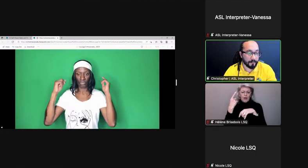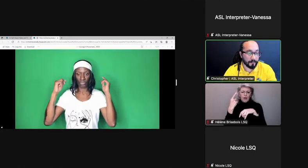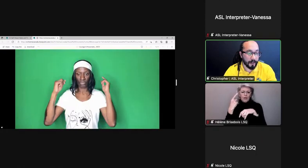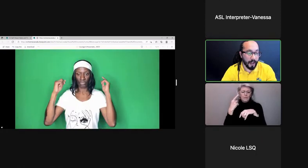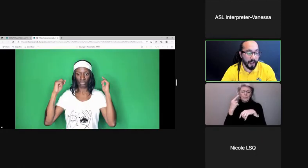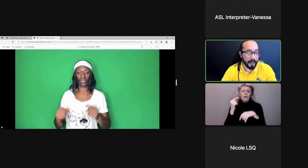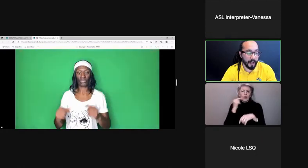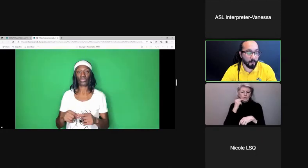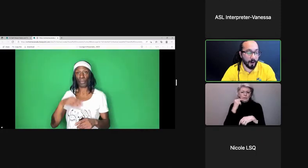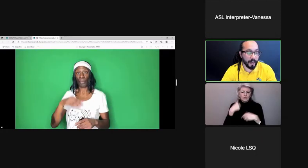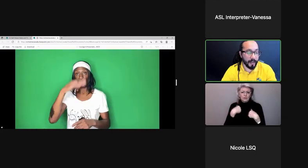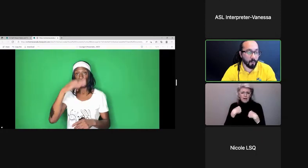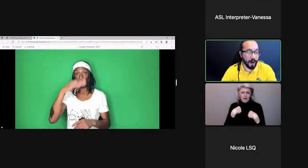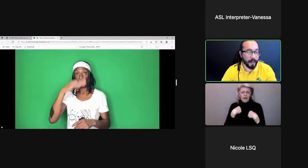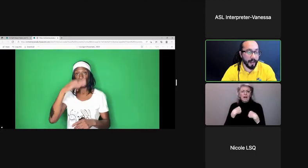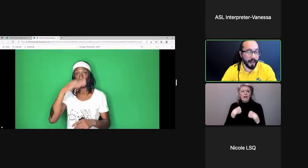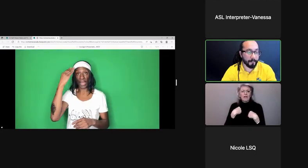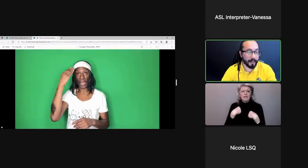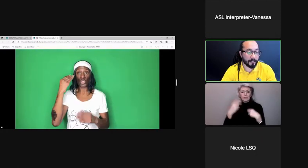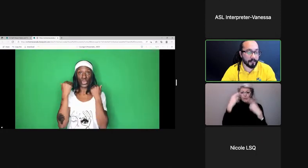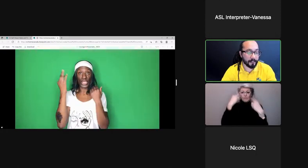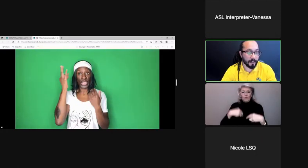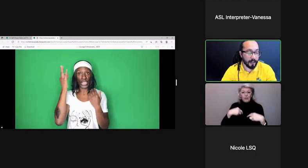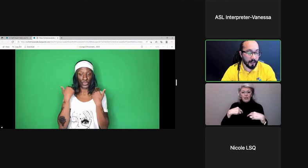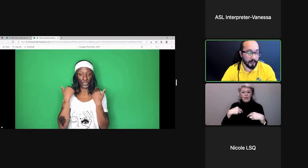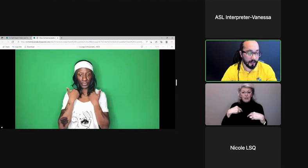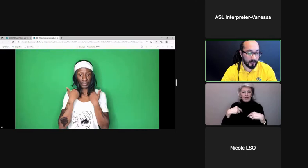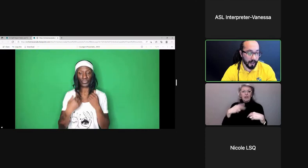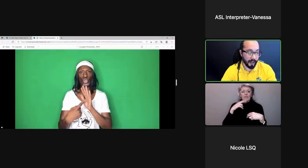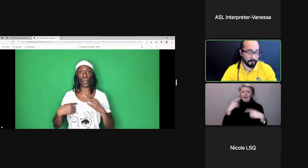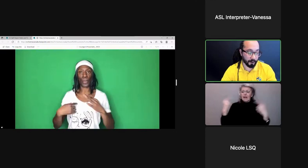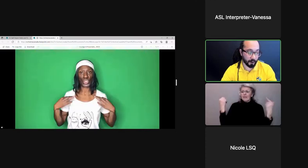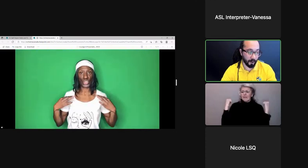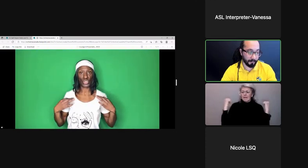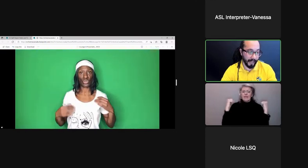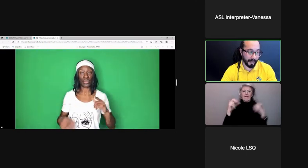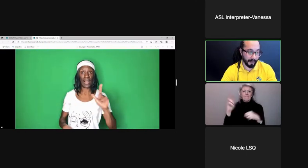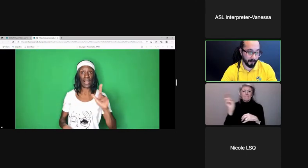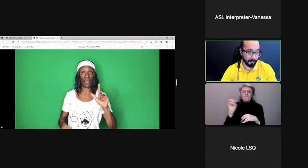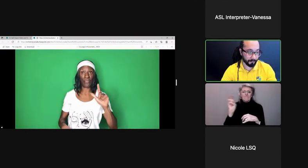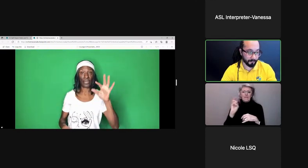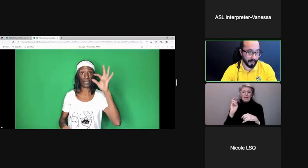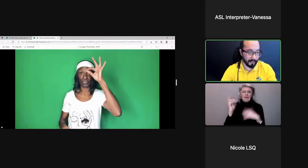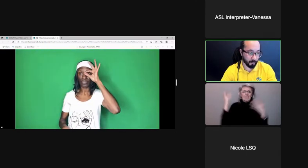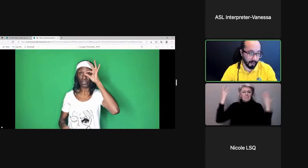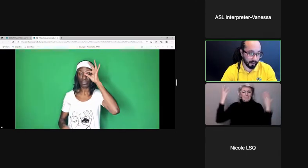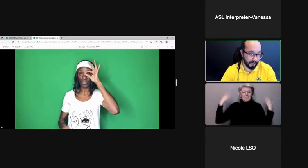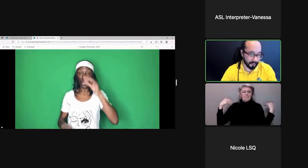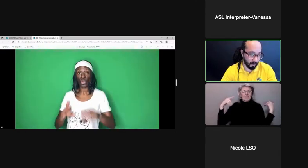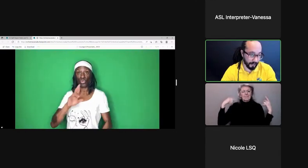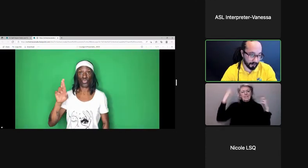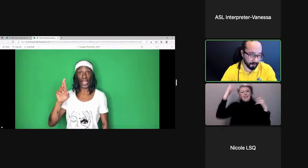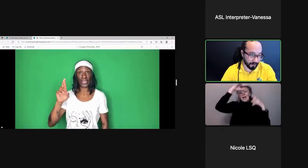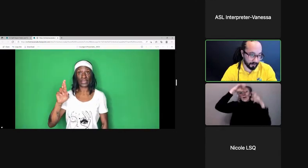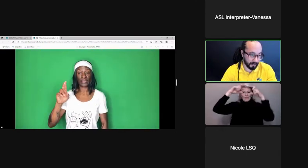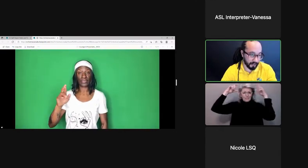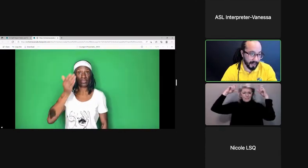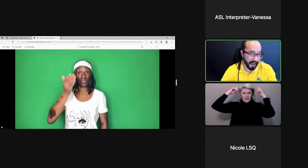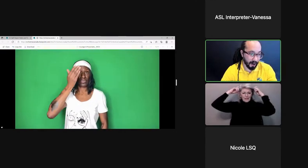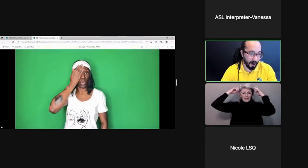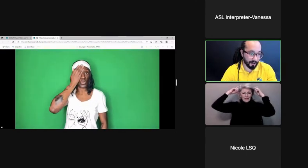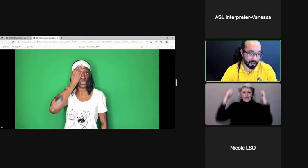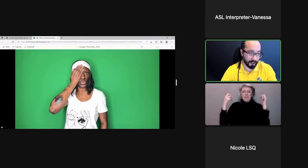homosexuelle. Ce que vous voyez derrière moi, c'est du vert. J'ai autour de la tête une bandoulière